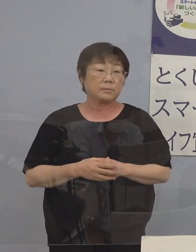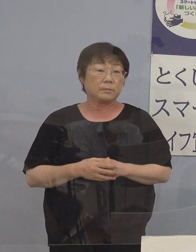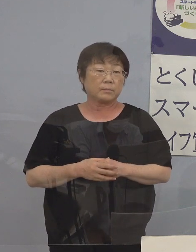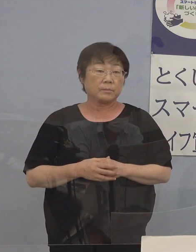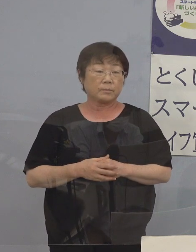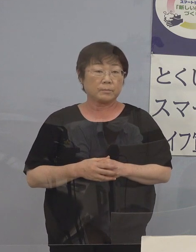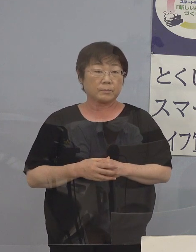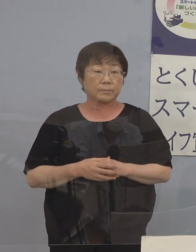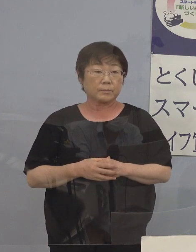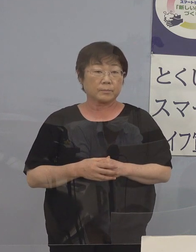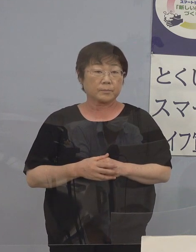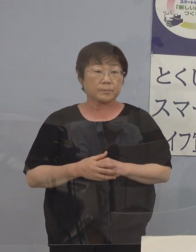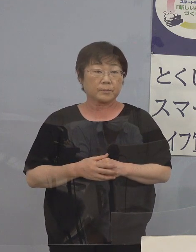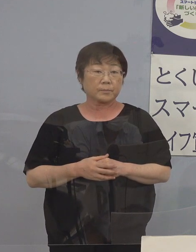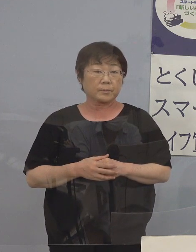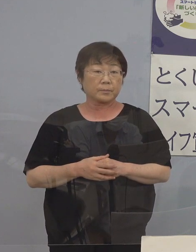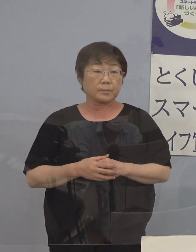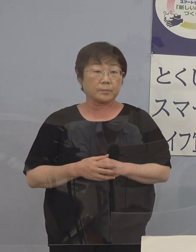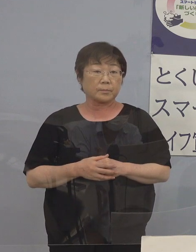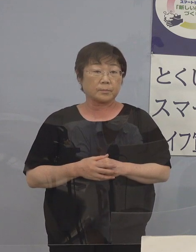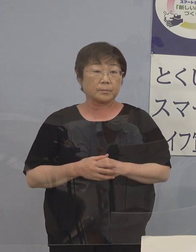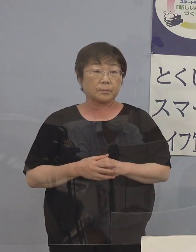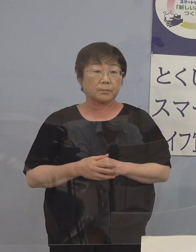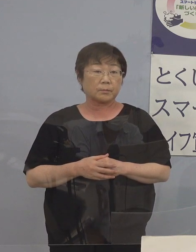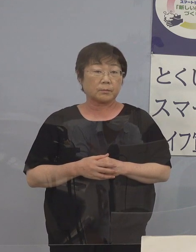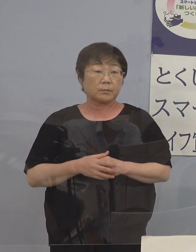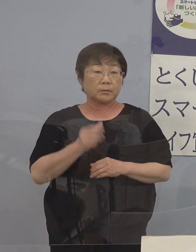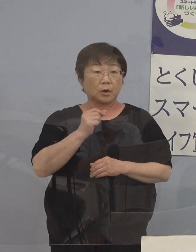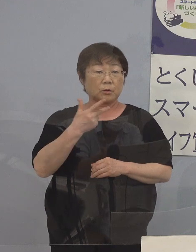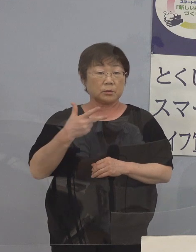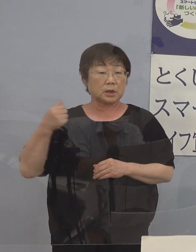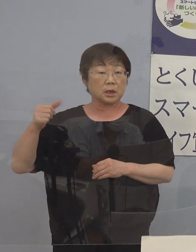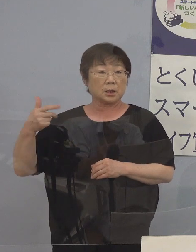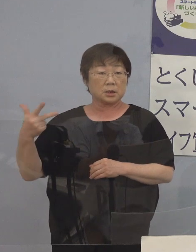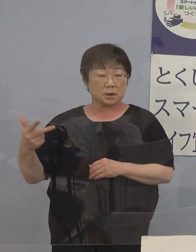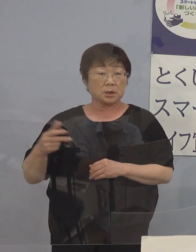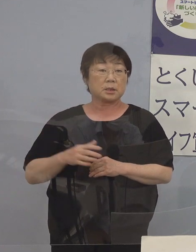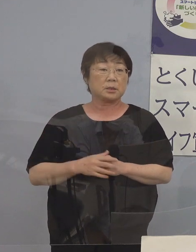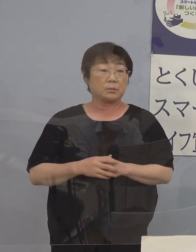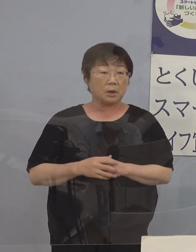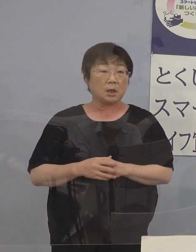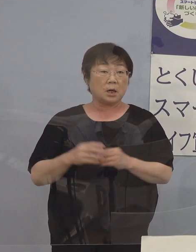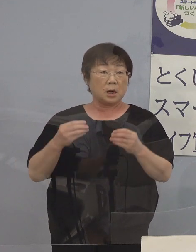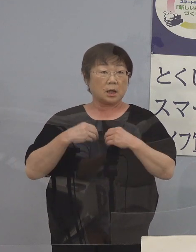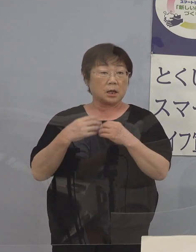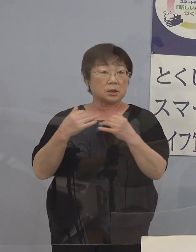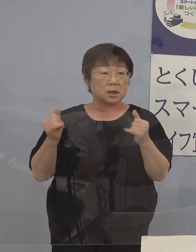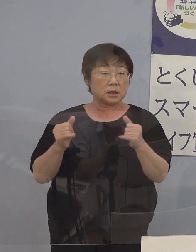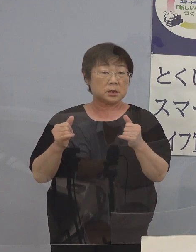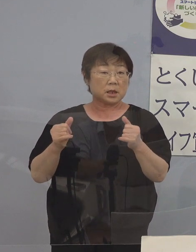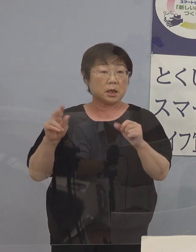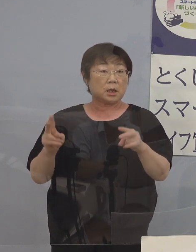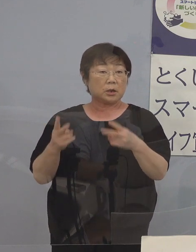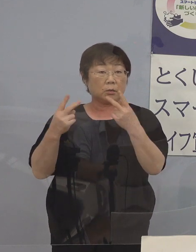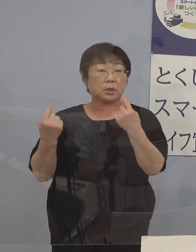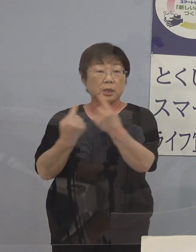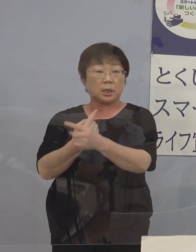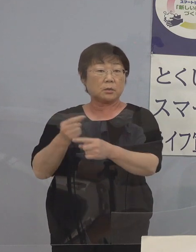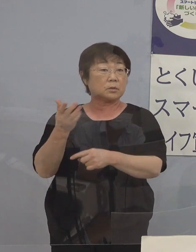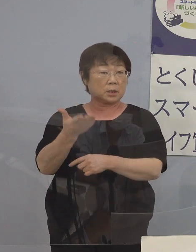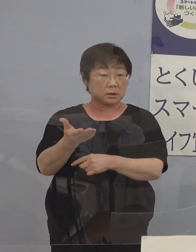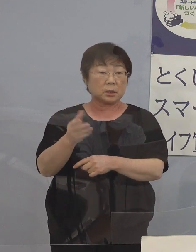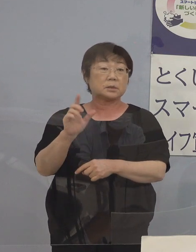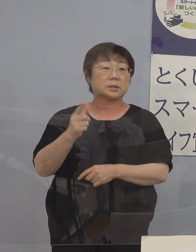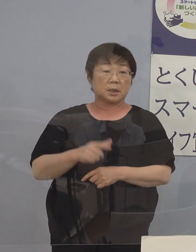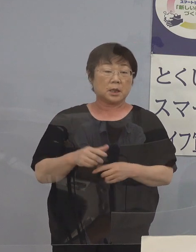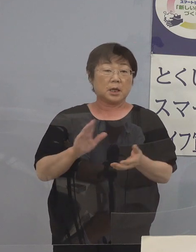前の今言ってらっしゃったように、徳島市、阿南市のホテルはといった感染者用に変更するとか、そういうことではなくて、